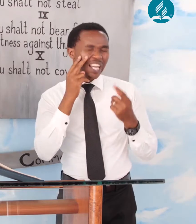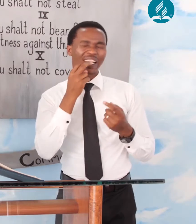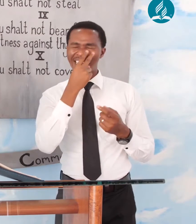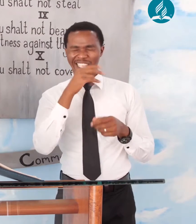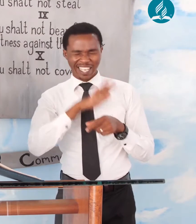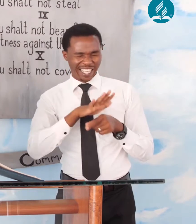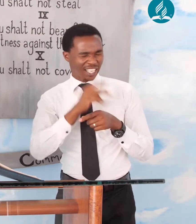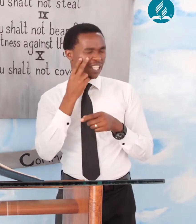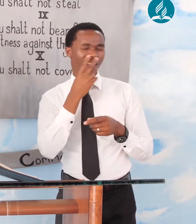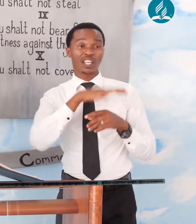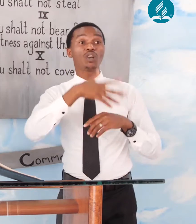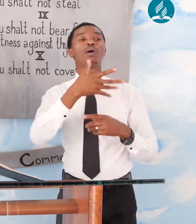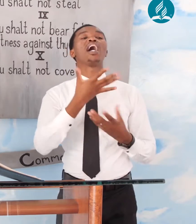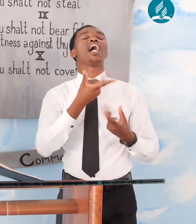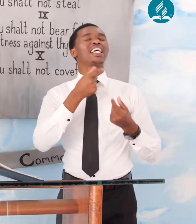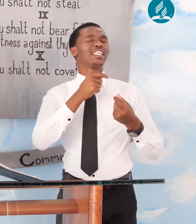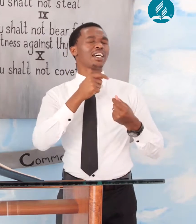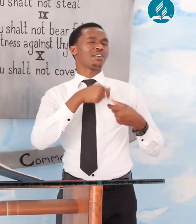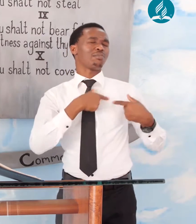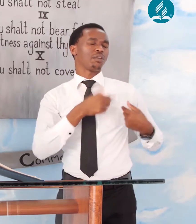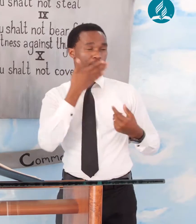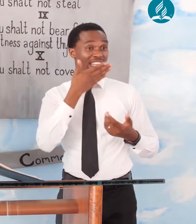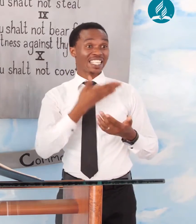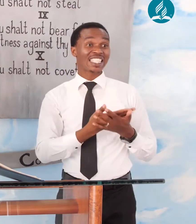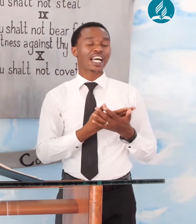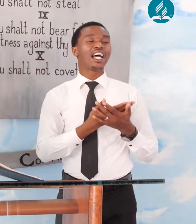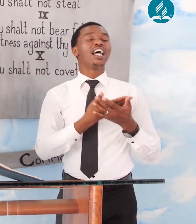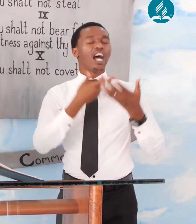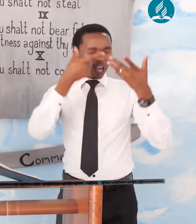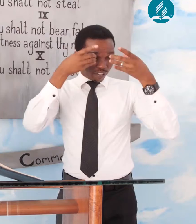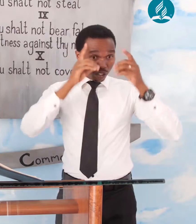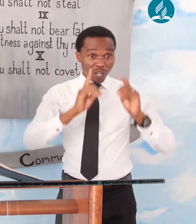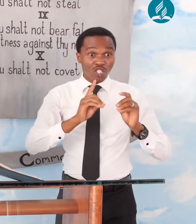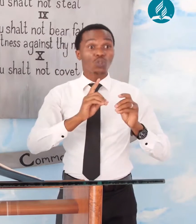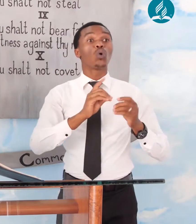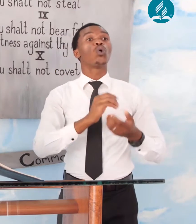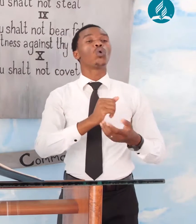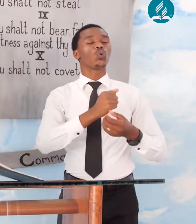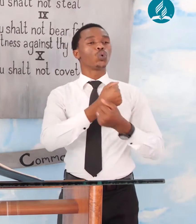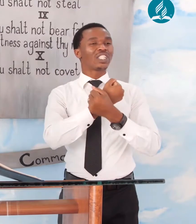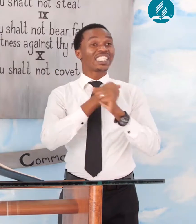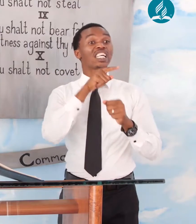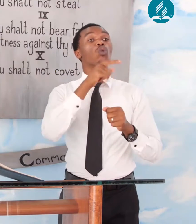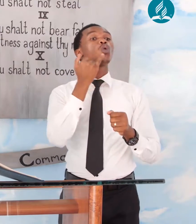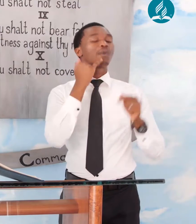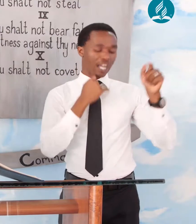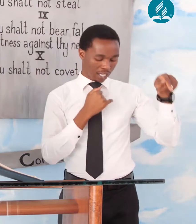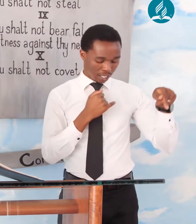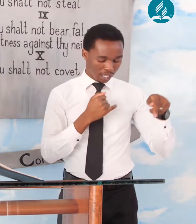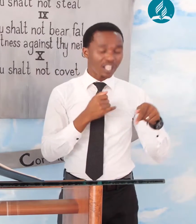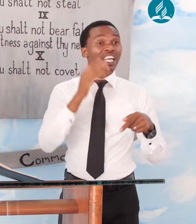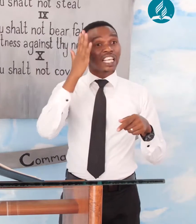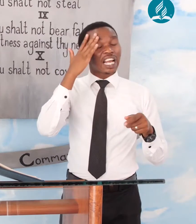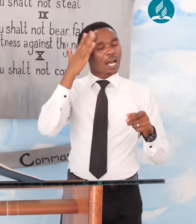afata icyemezo cyo kugira ngo uwo mwana amurokore yamurokoye abizi neza abibona ko ari umwana